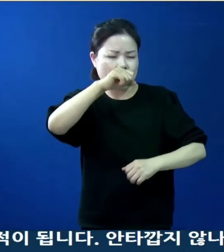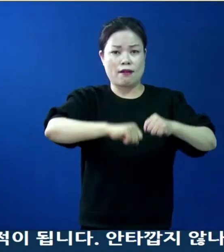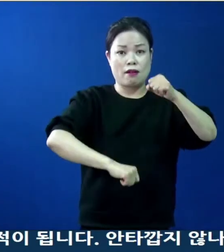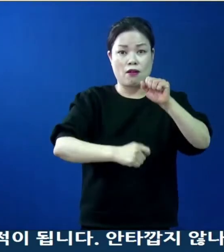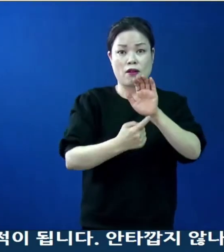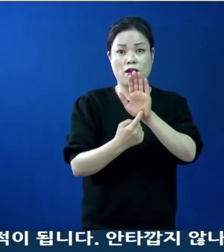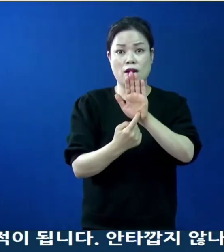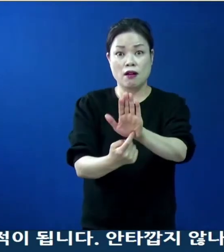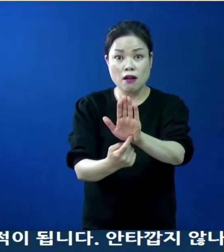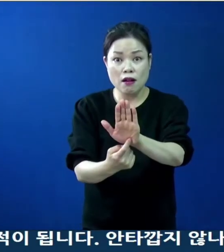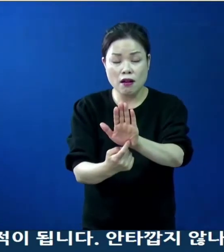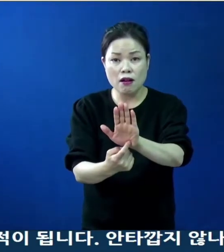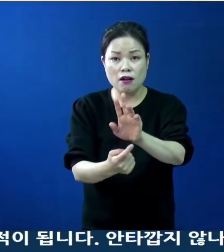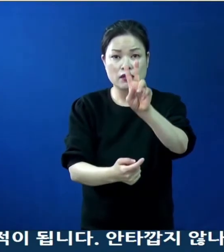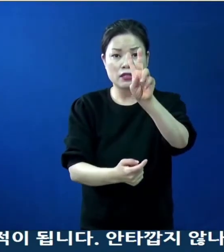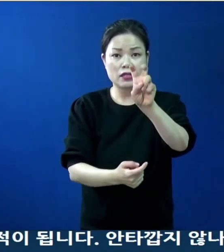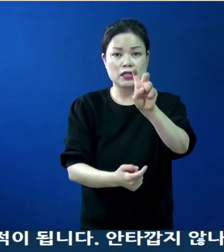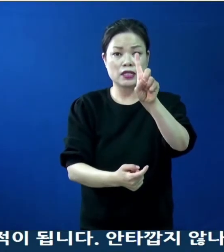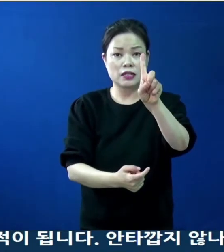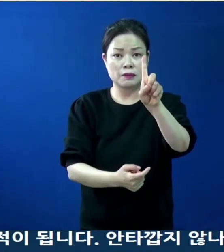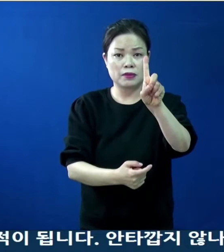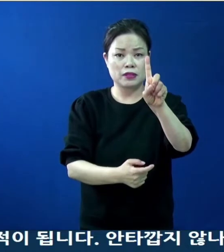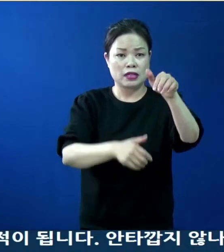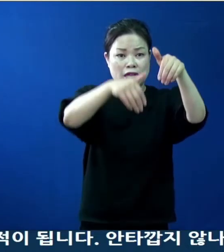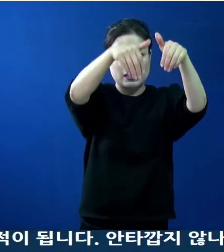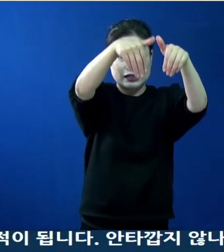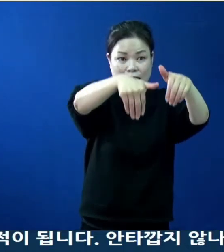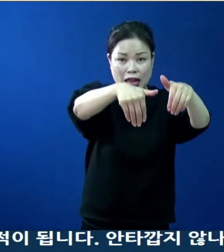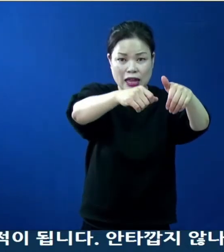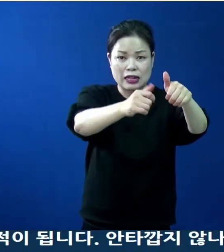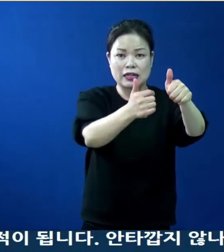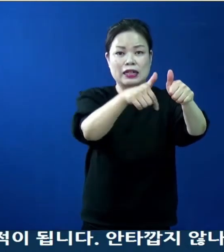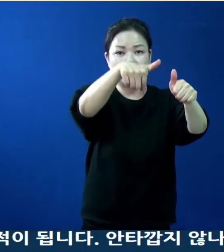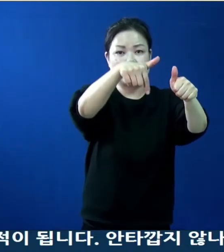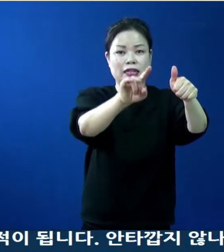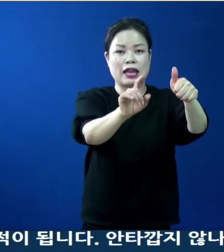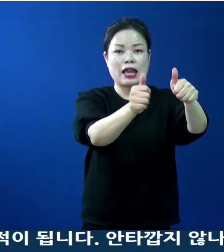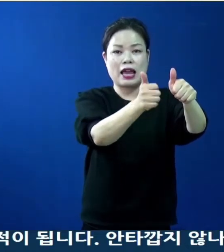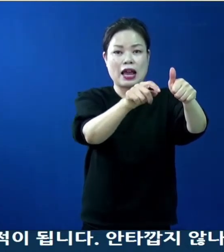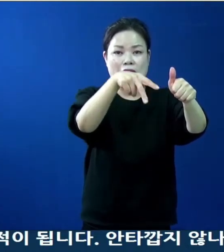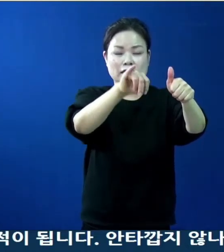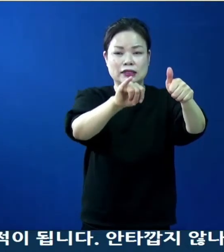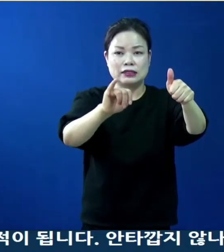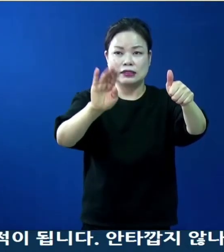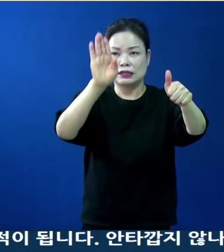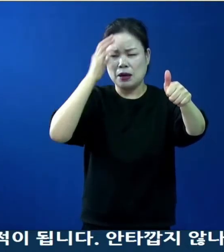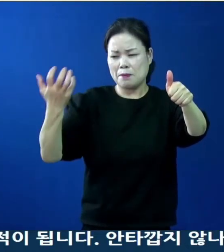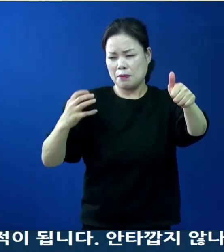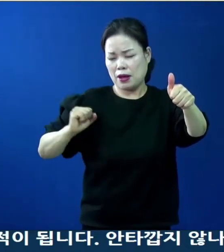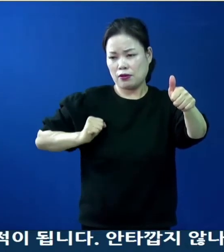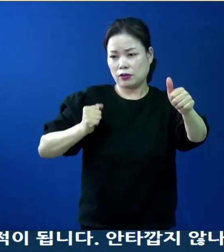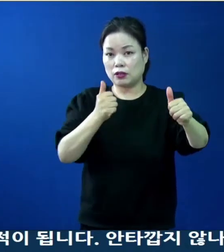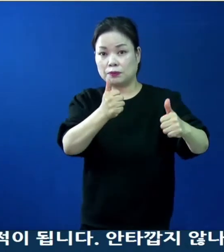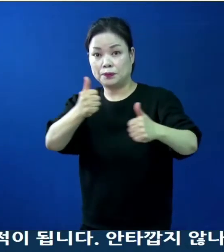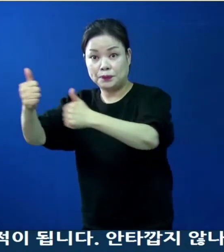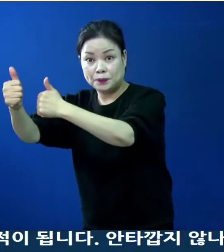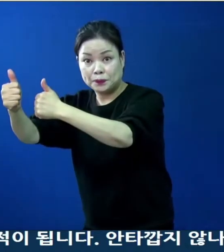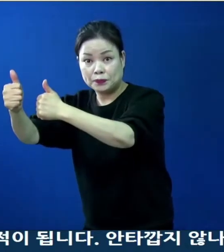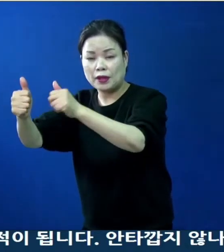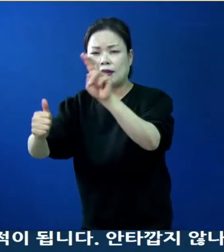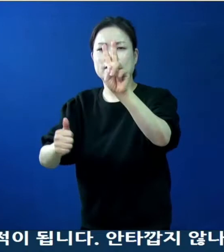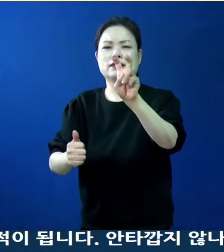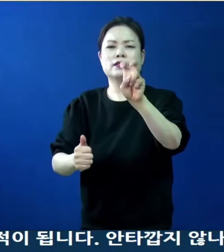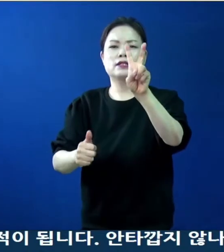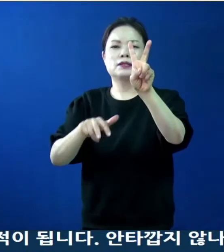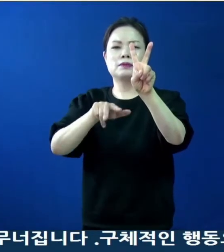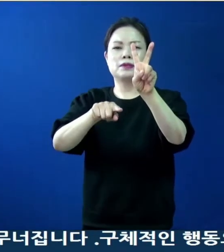나타납니다. 21절 이후를 보면 게하시는 나아만을 뒤쫓아갔습니다. 그리고 나서 22절을 우리 함께 볼까요?